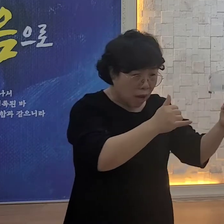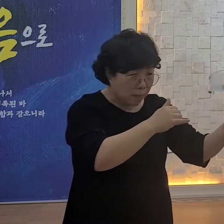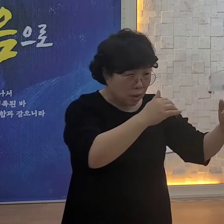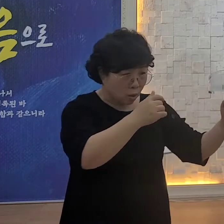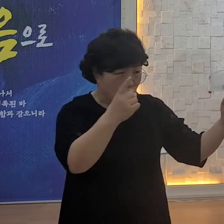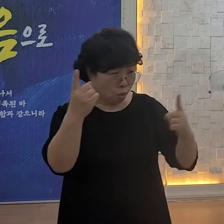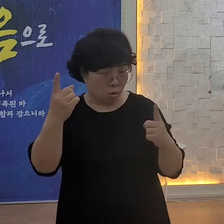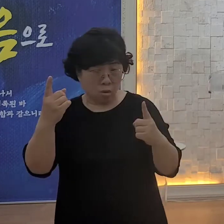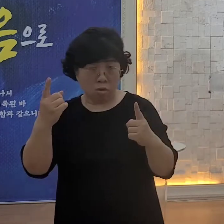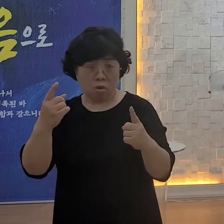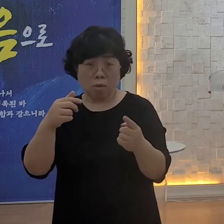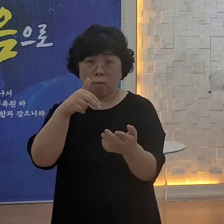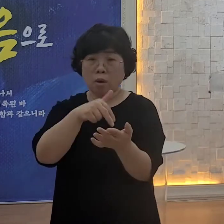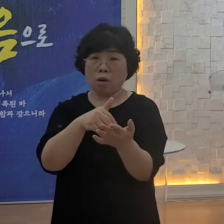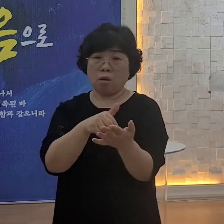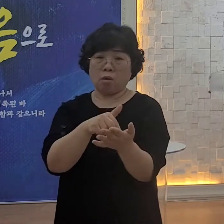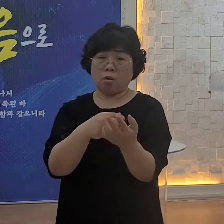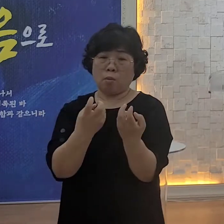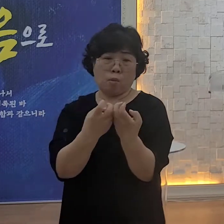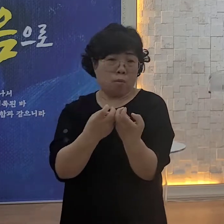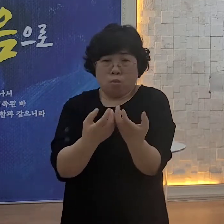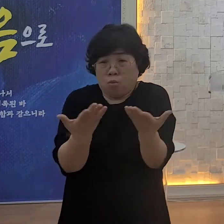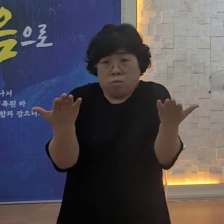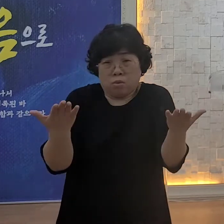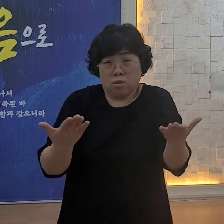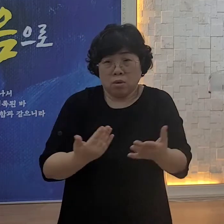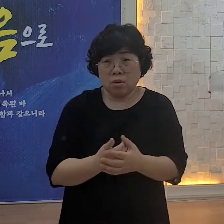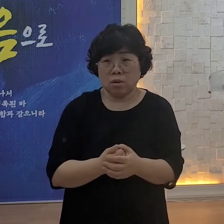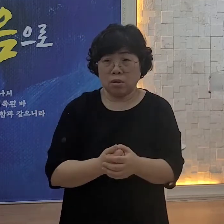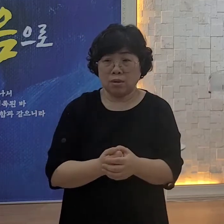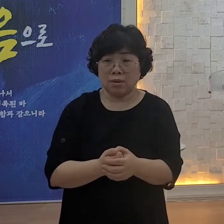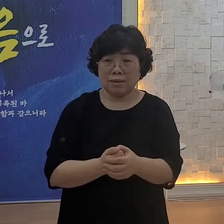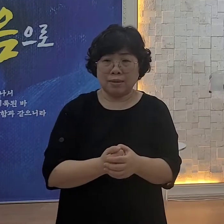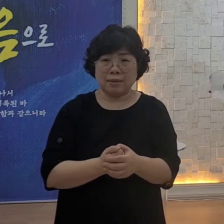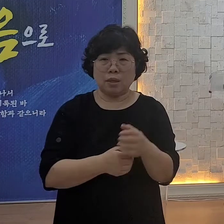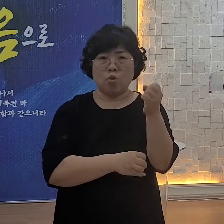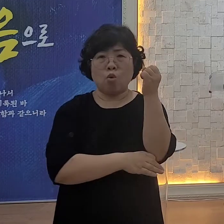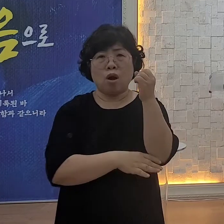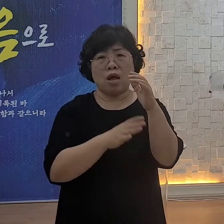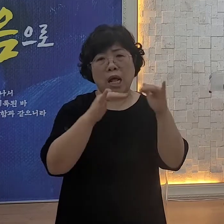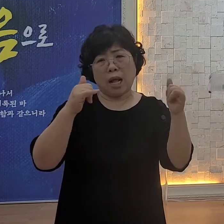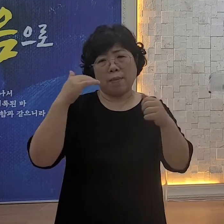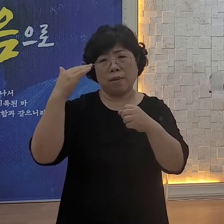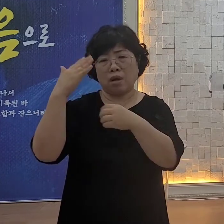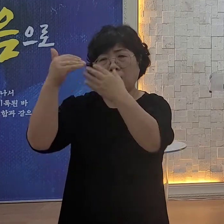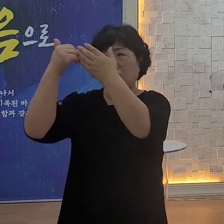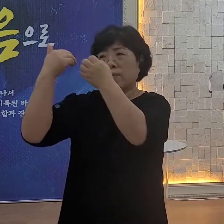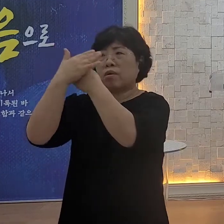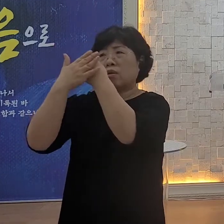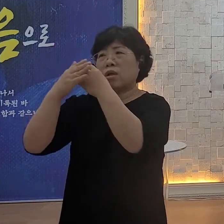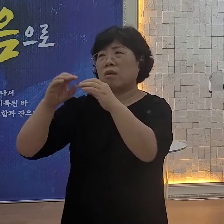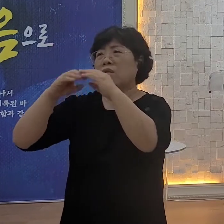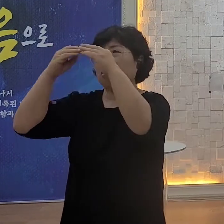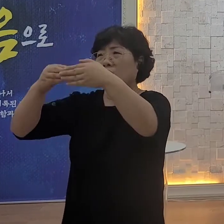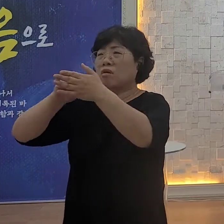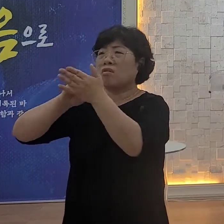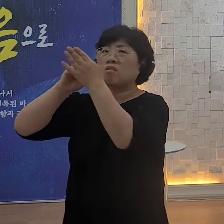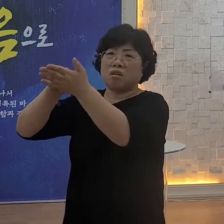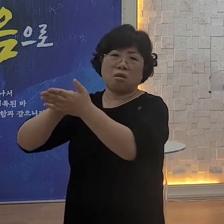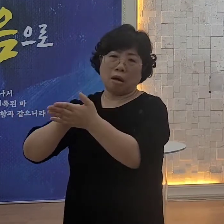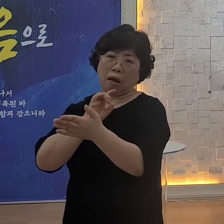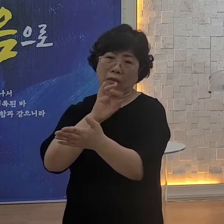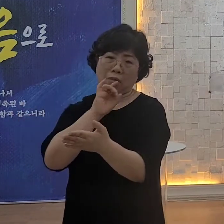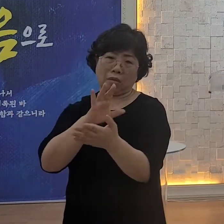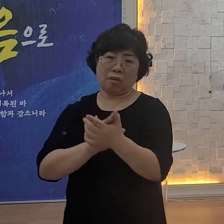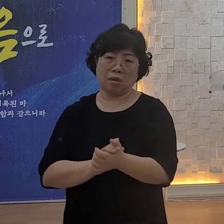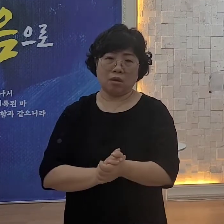얼굴 앞에 설 수 있는 방법은 아무것도 없었습니다. 이게 원래 우리 인간의 본질입니다. 그런데 여러분,